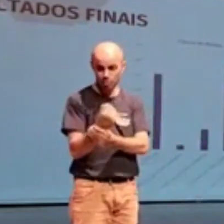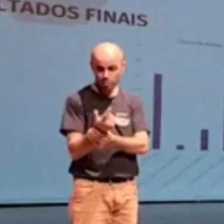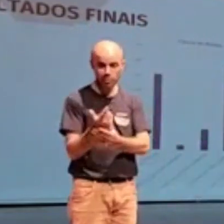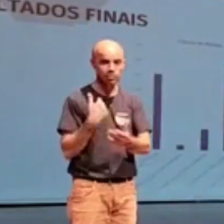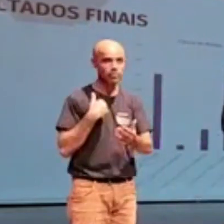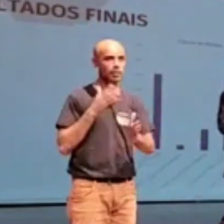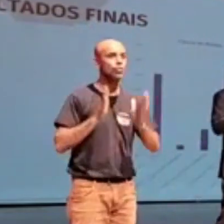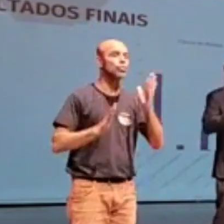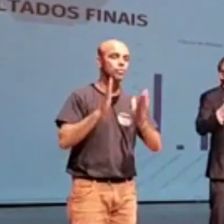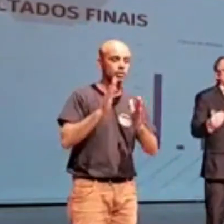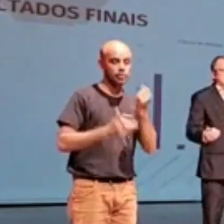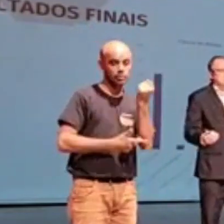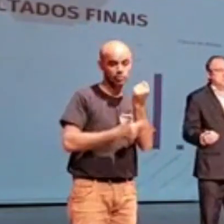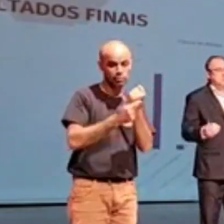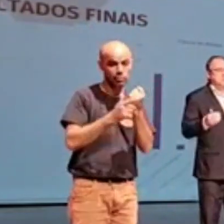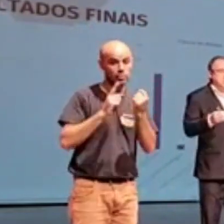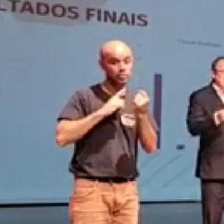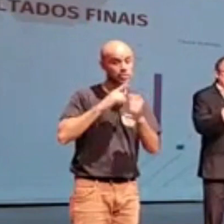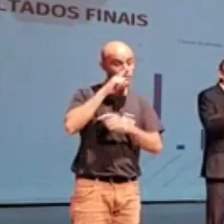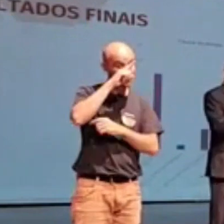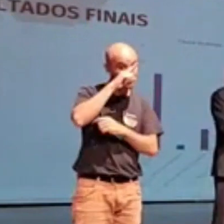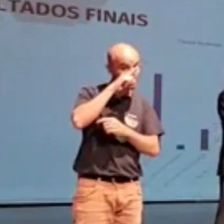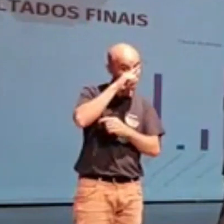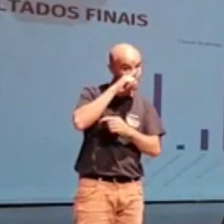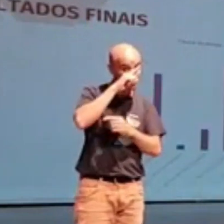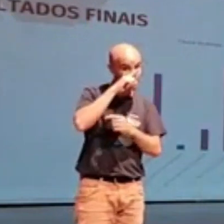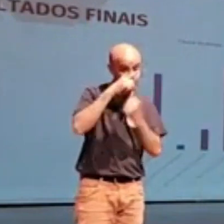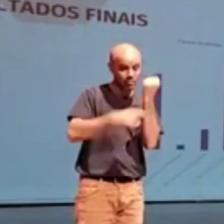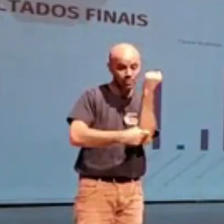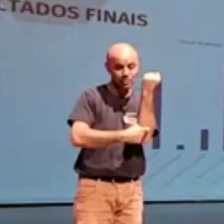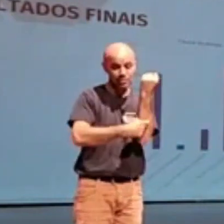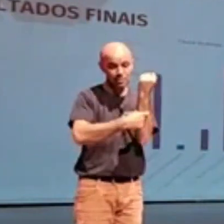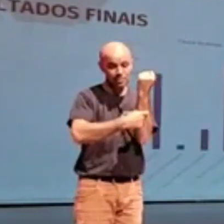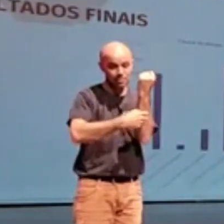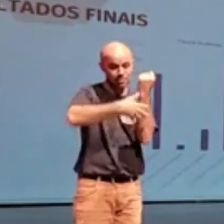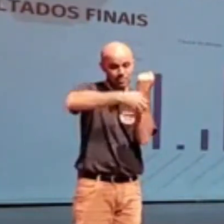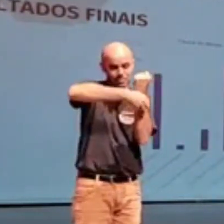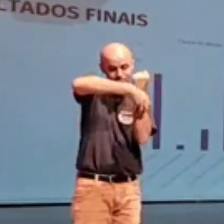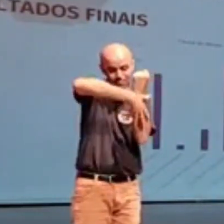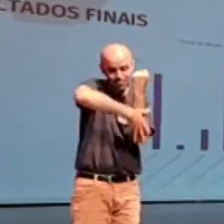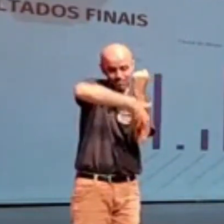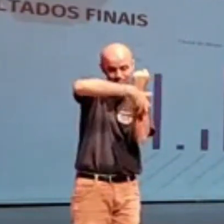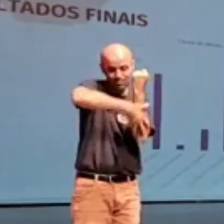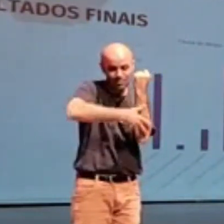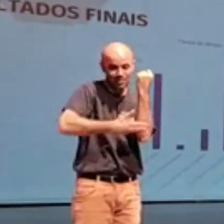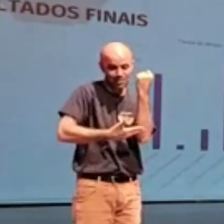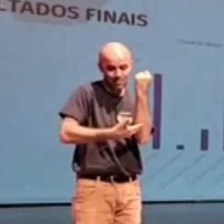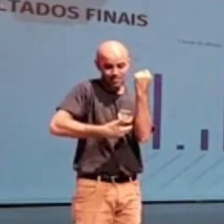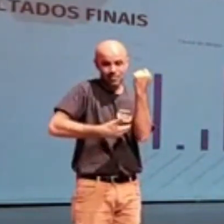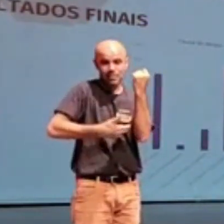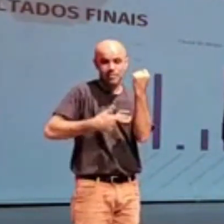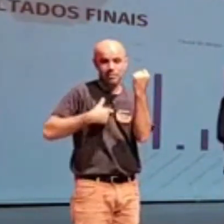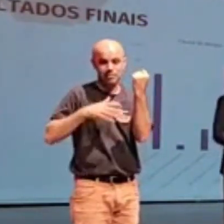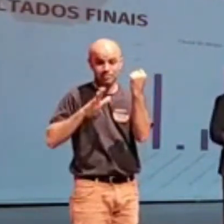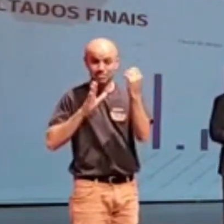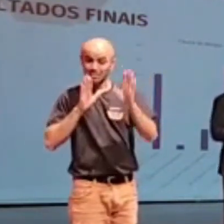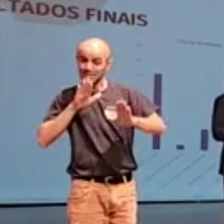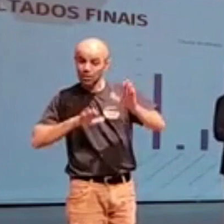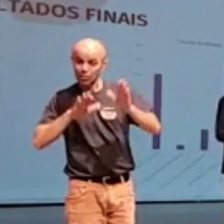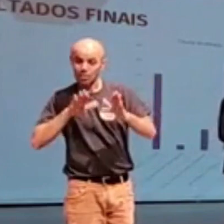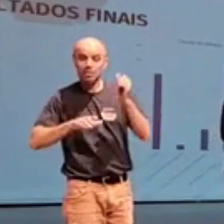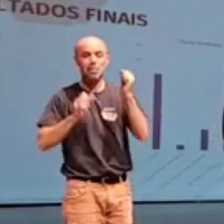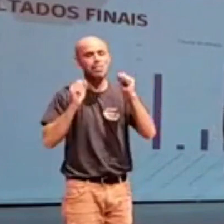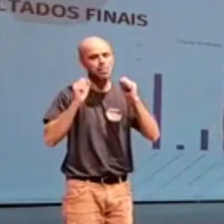cirurgia? Sempre existe o risco de machucar a medula, onde passa os nervos, e a criança acordar paraplégica. É um